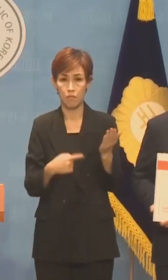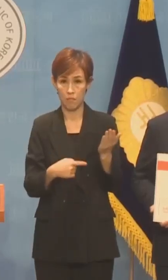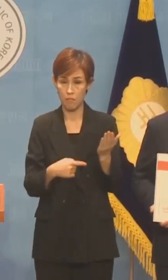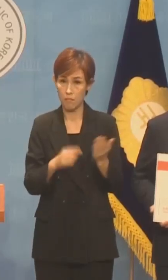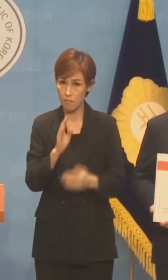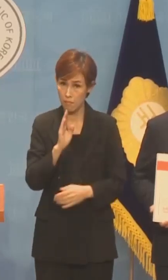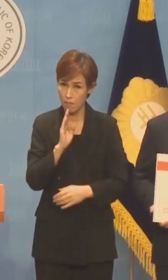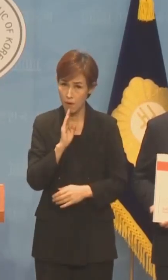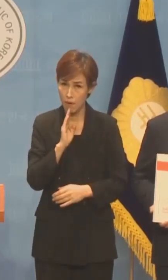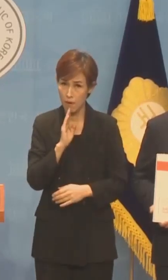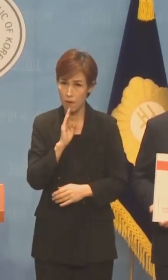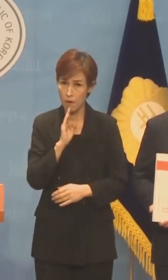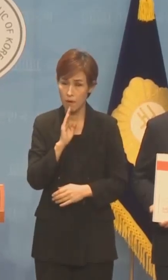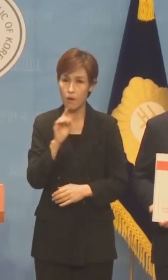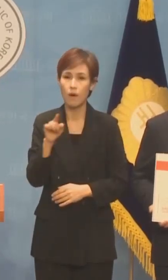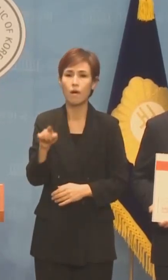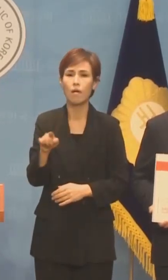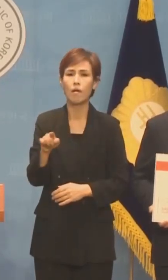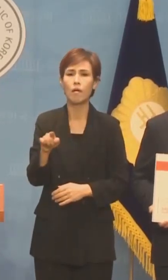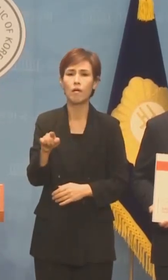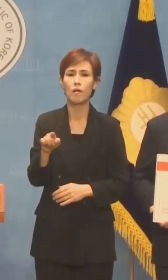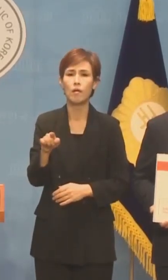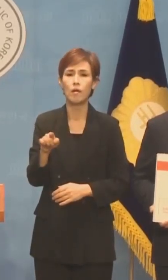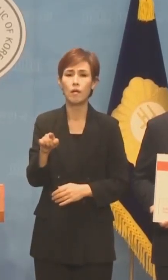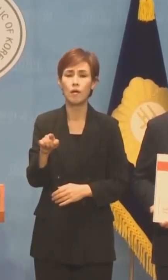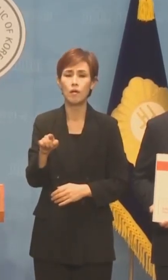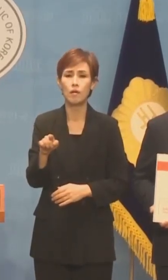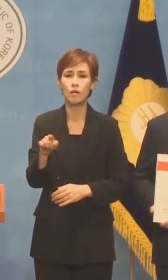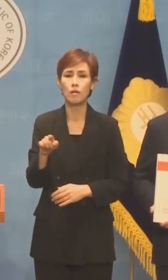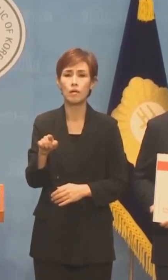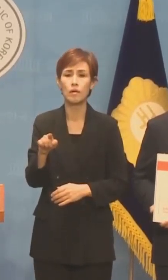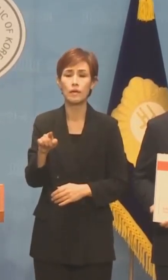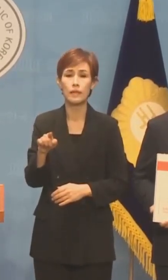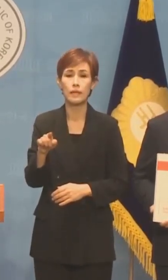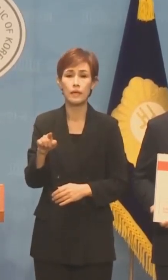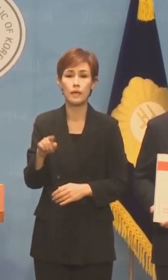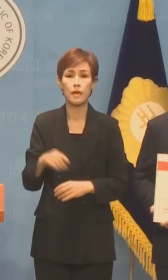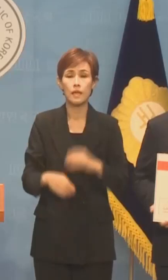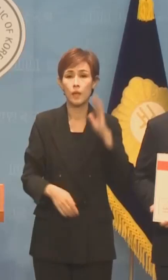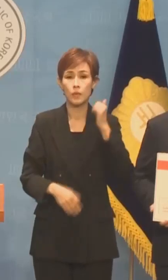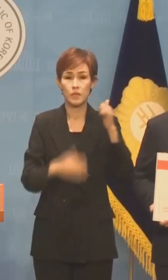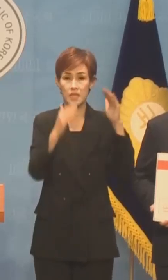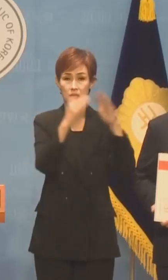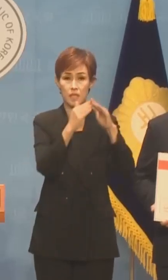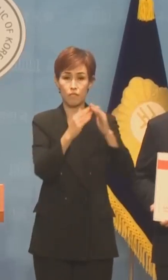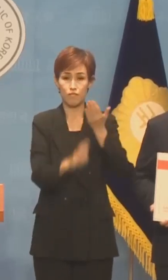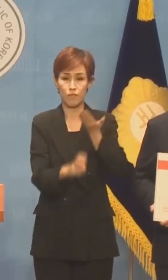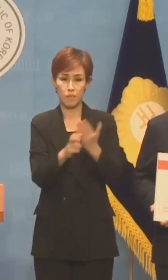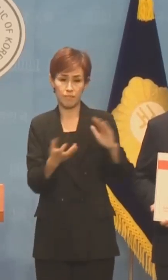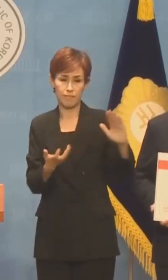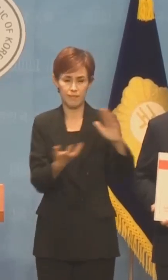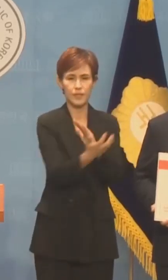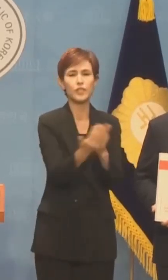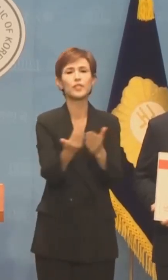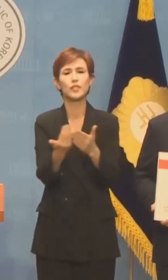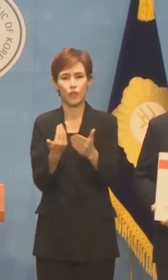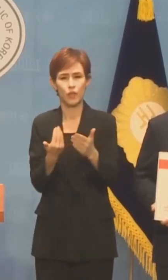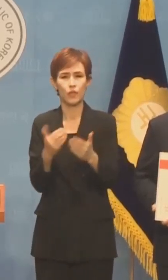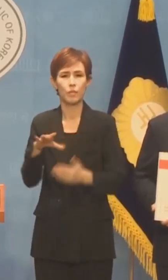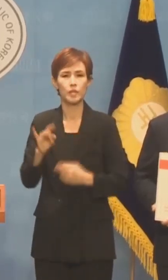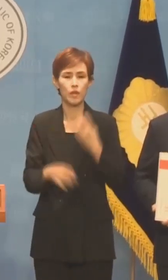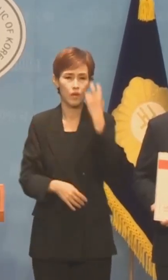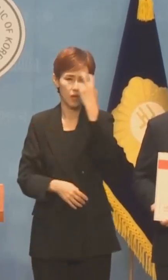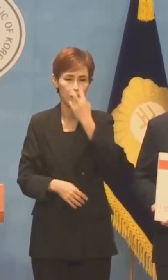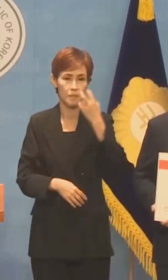사실이라 할지라도 최소한 다음 날 대통령 관저에 불법 침입하기 전에